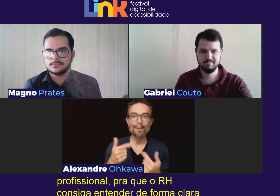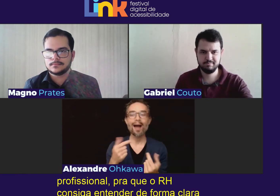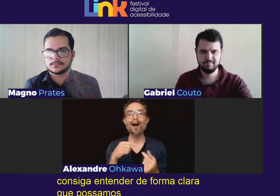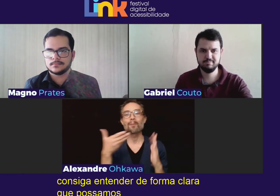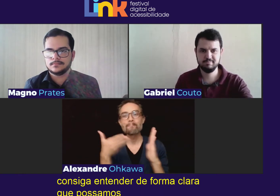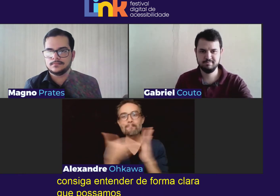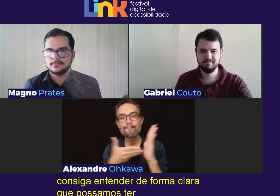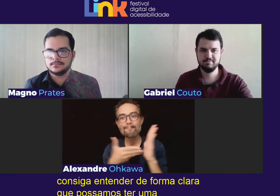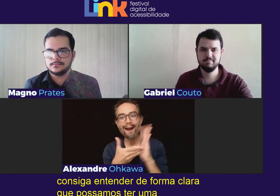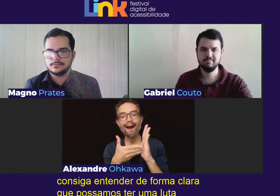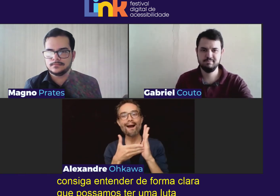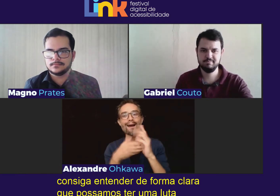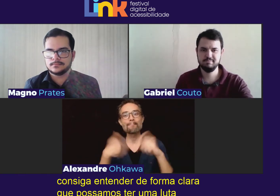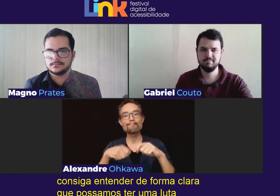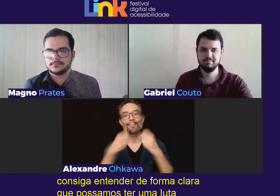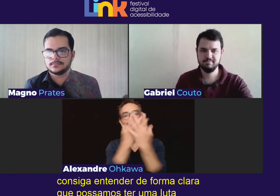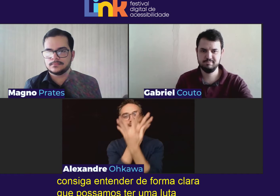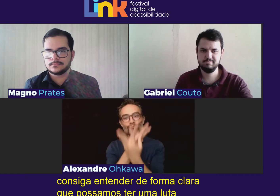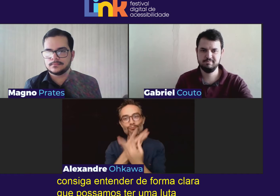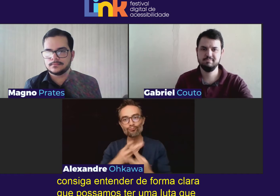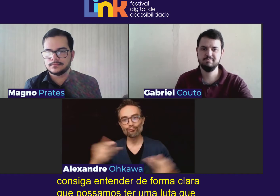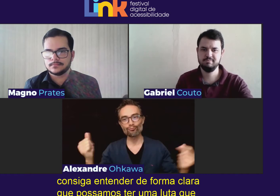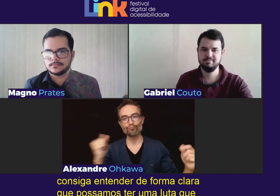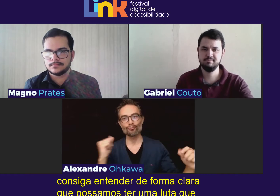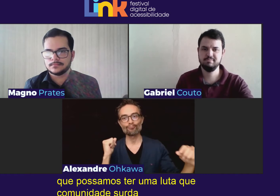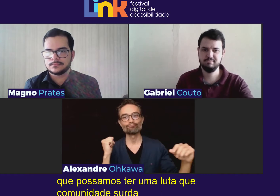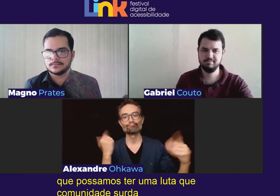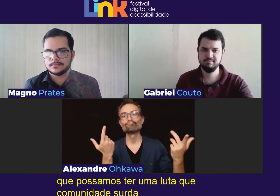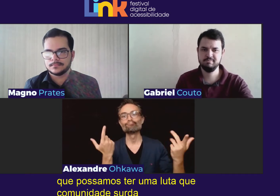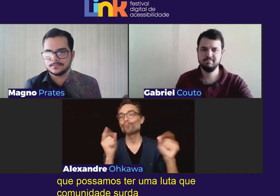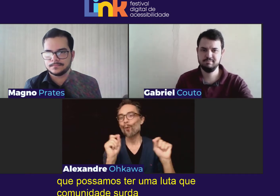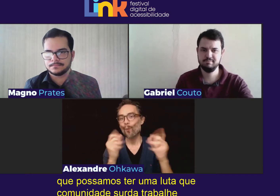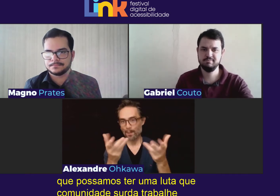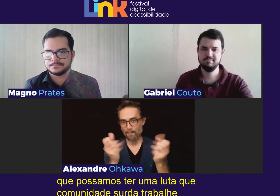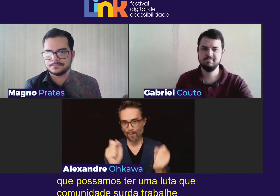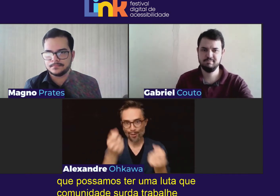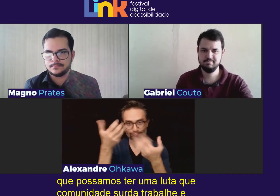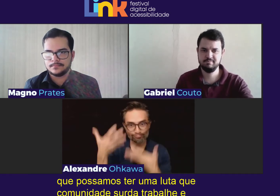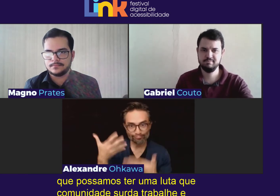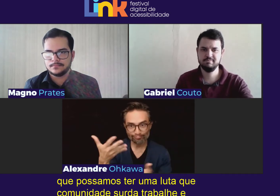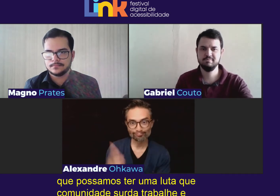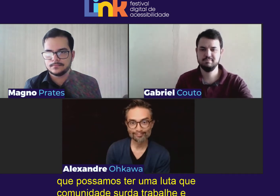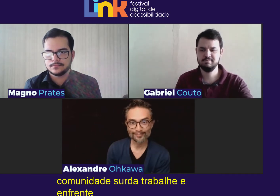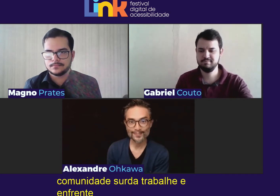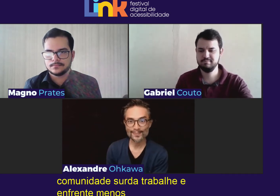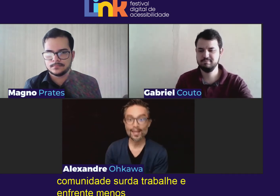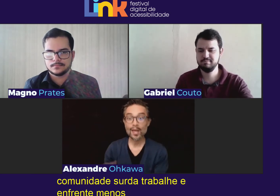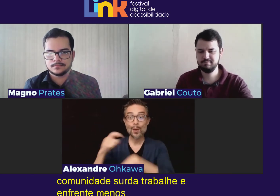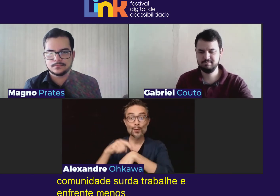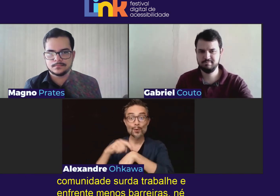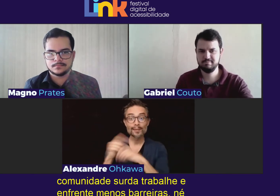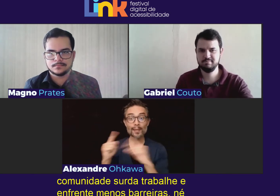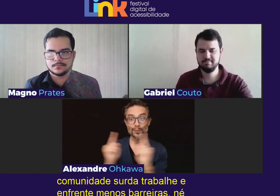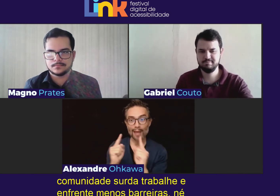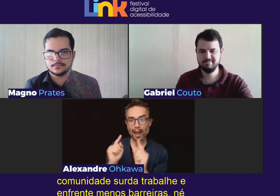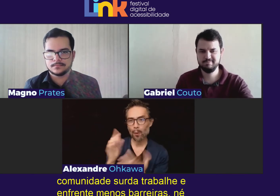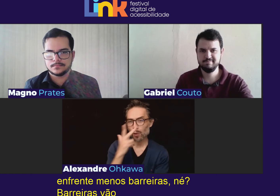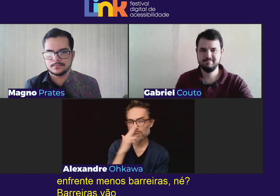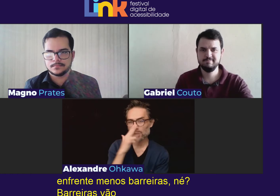surda trabalhe e enfrente menos barreiras, né? Para que essas barreiras vão sendo retiradas aos